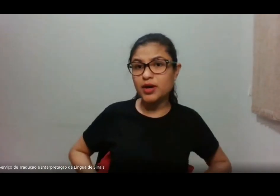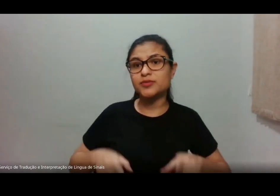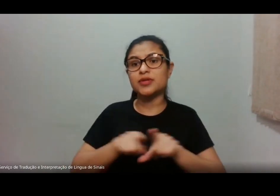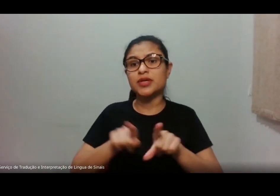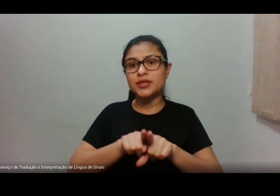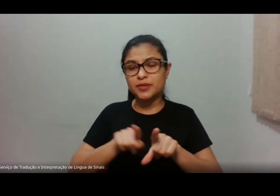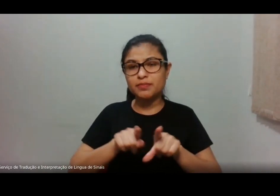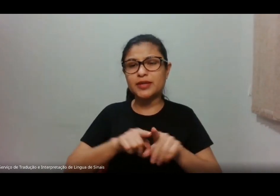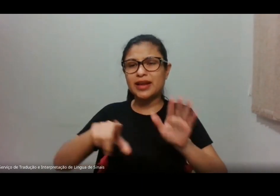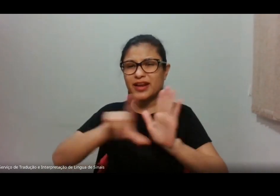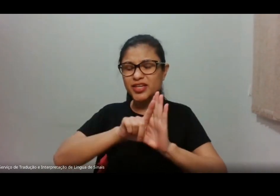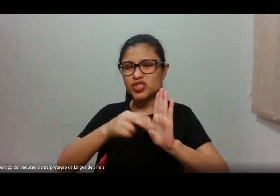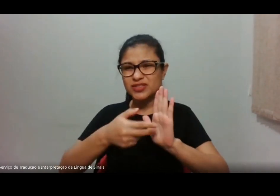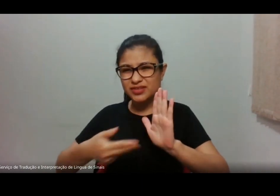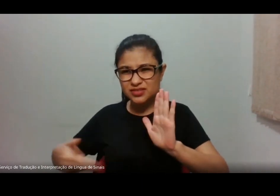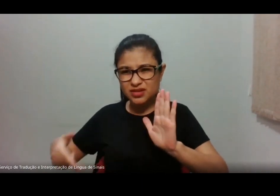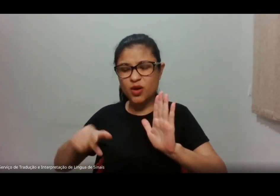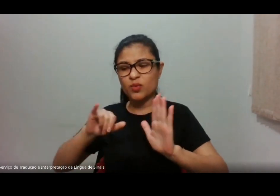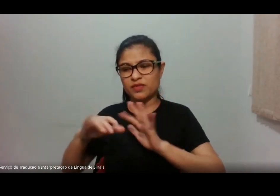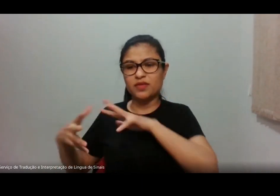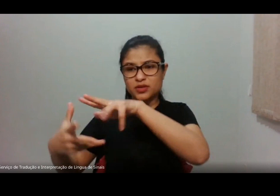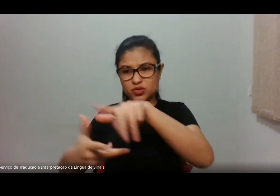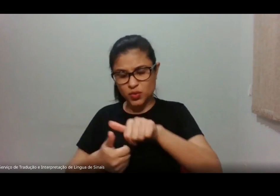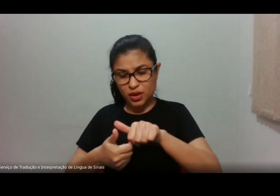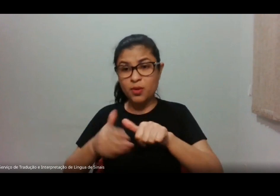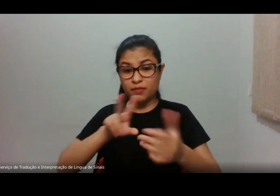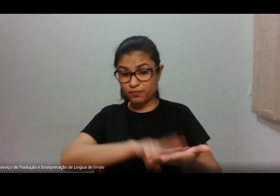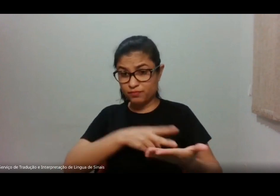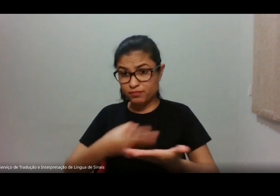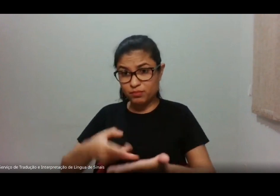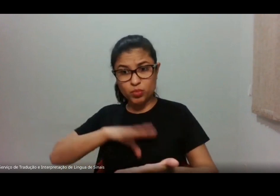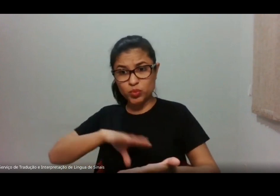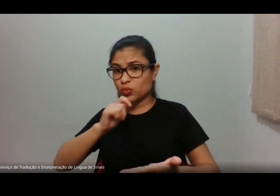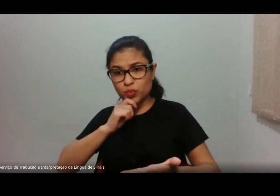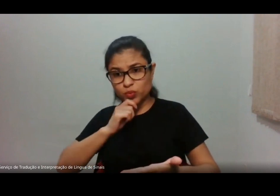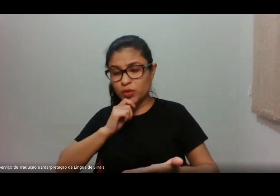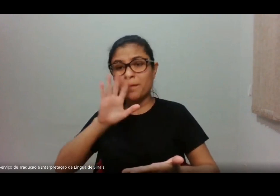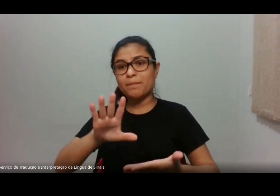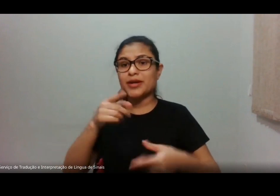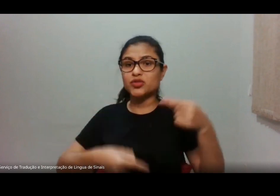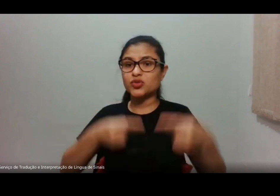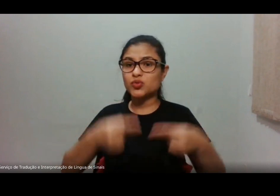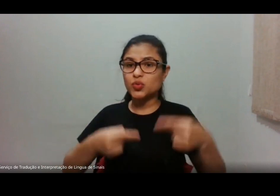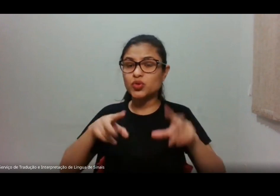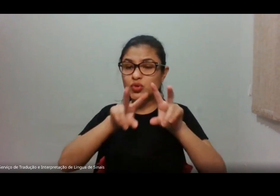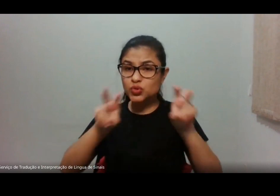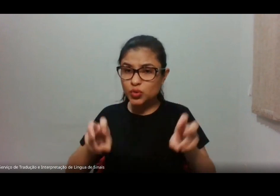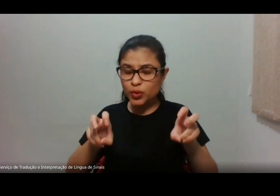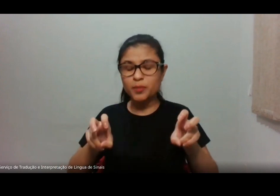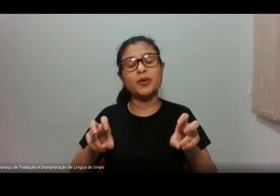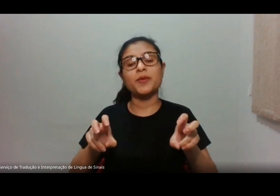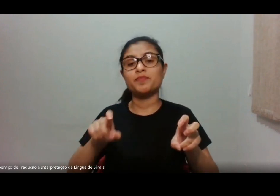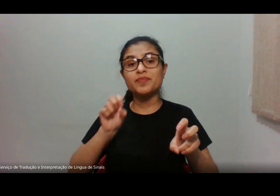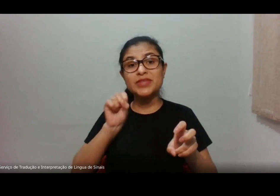campo, da legislação internacional também, que também não estão traduzidos para o português, mas que discutem a